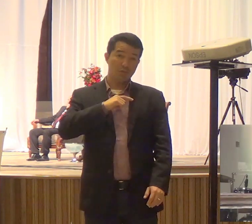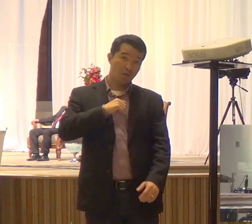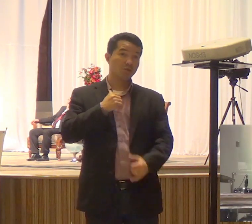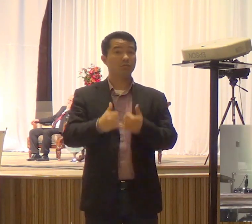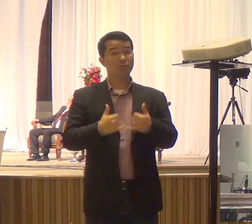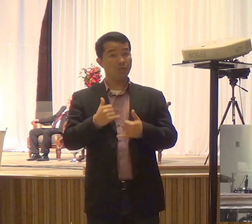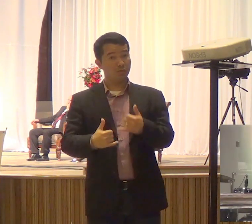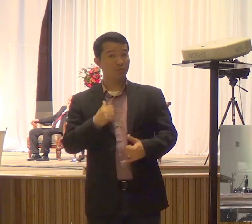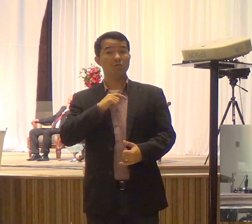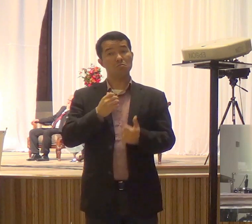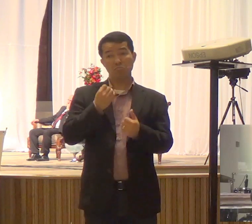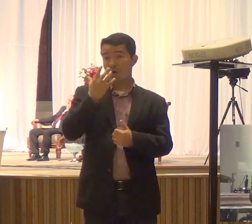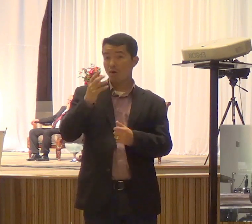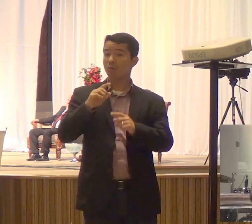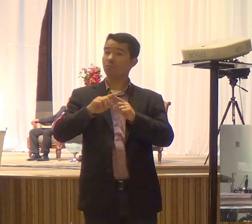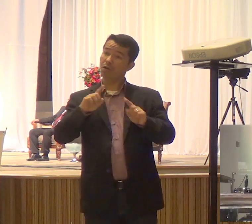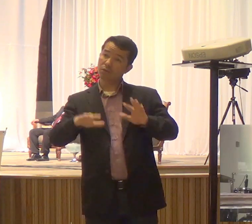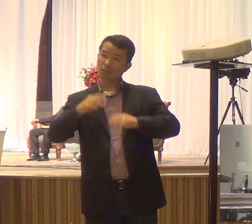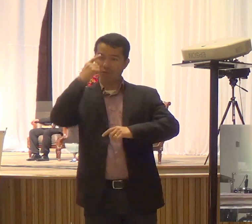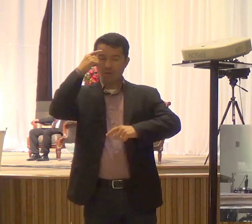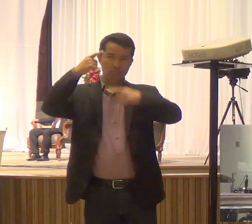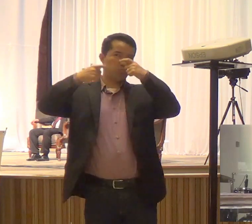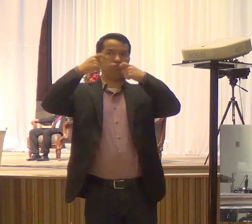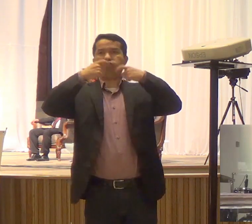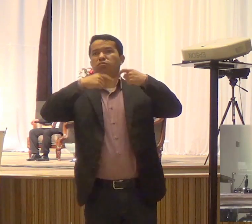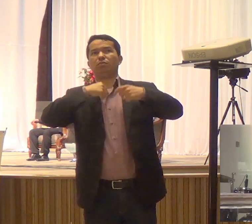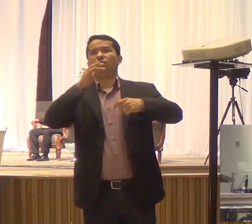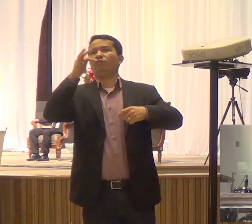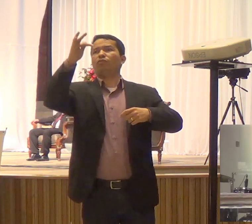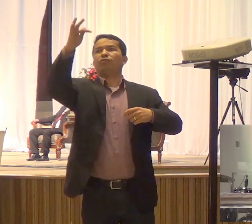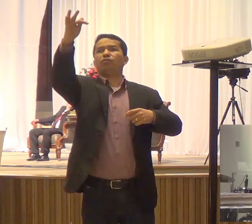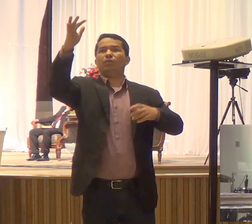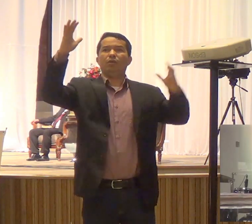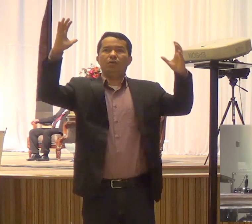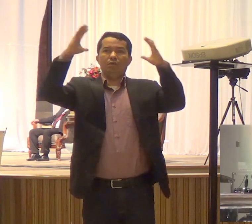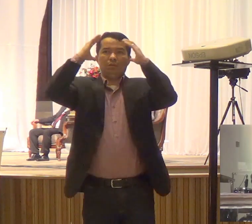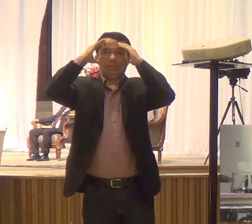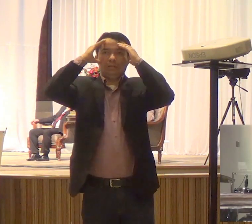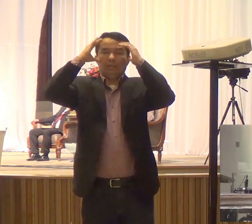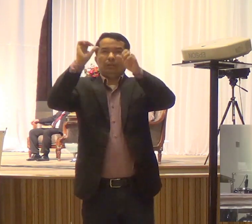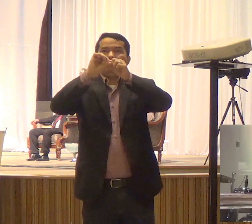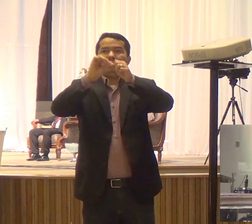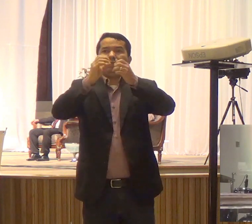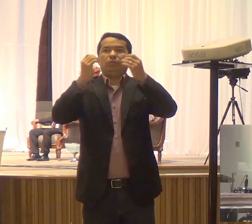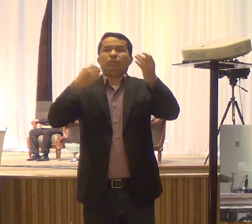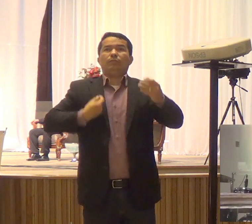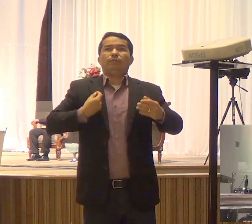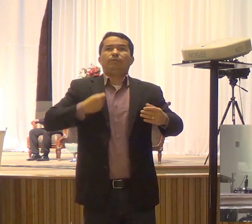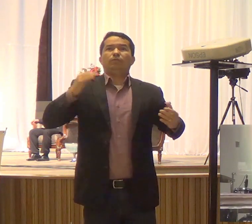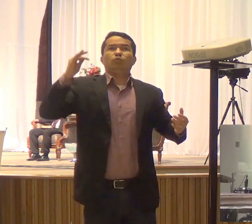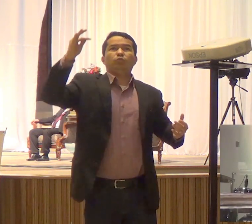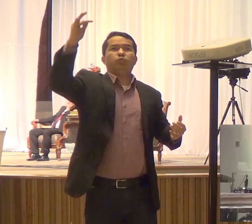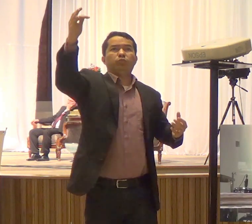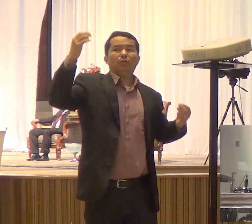divertidas e ao mesmo tempo conflitantes, em que eu olho para o futuro e eu estou vendo assim, Senhor, o que eu vou fazer? Como é que eu vou viver a minha vida?